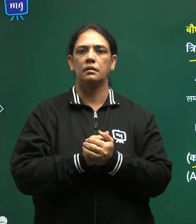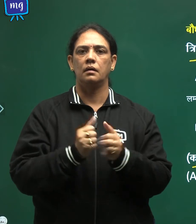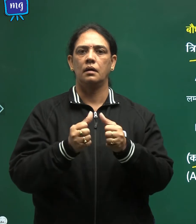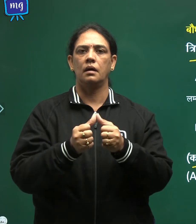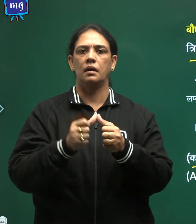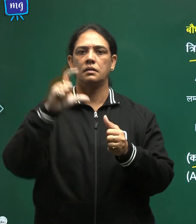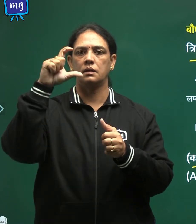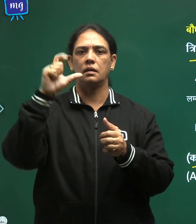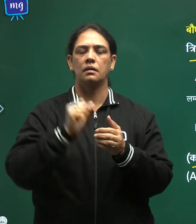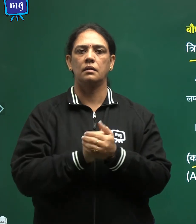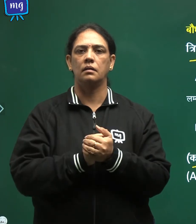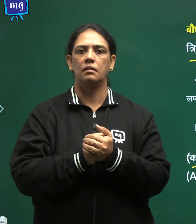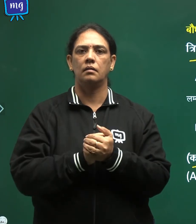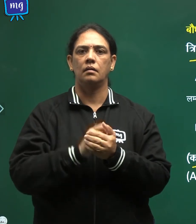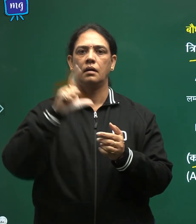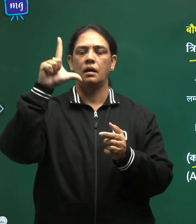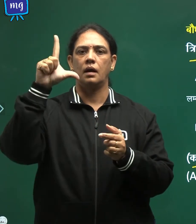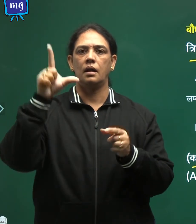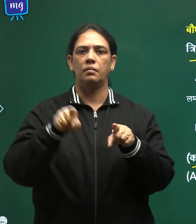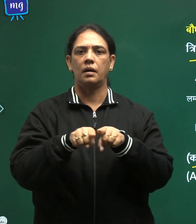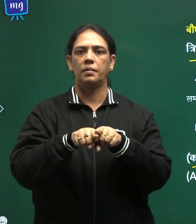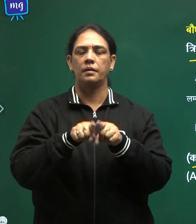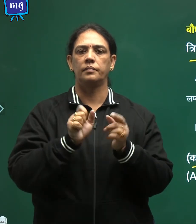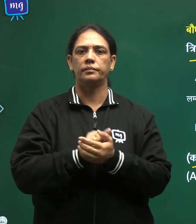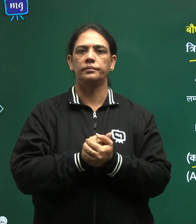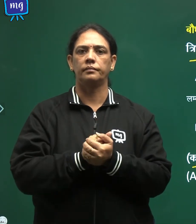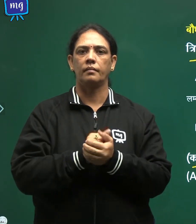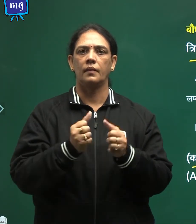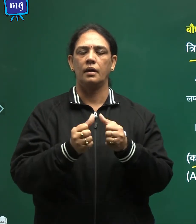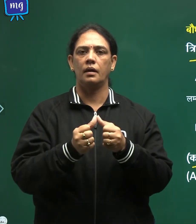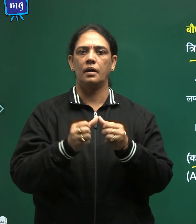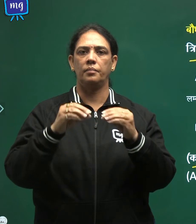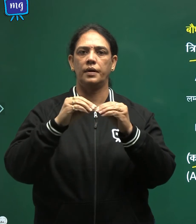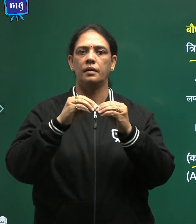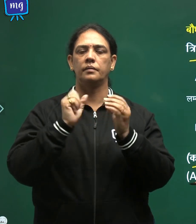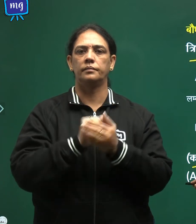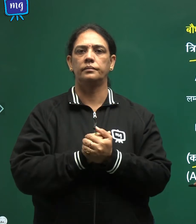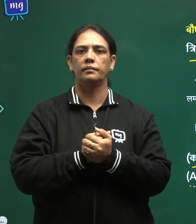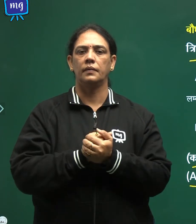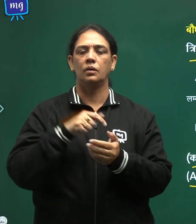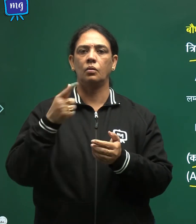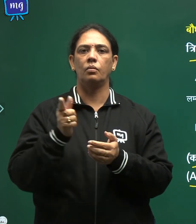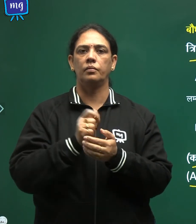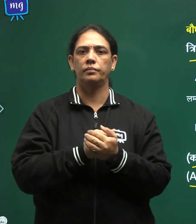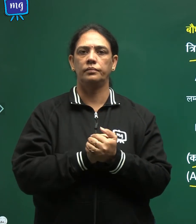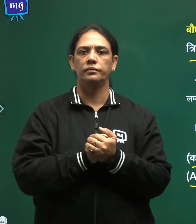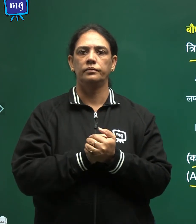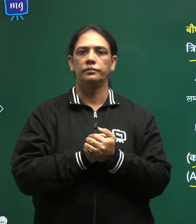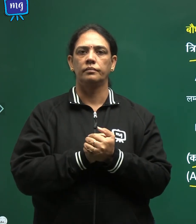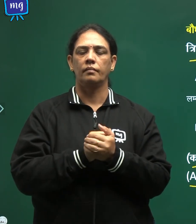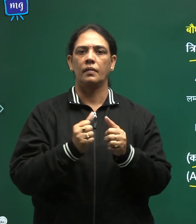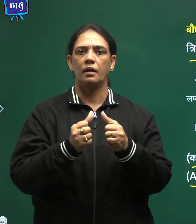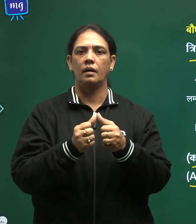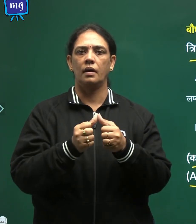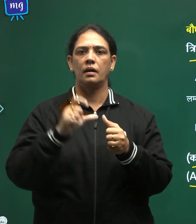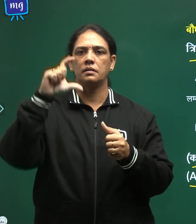AC, लंब बराबर AB। तो AC